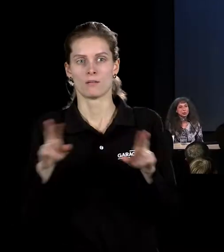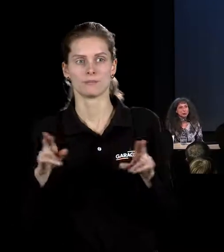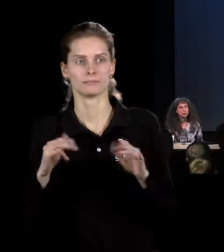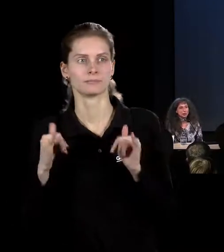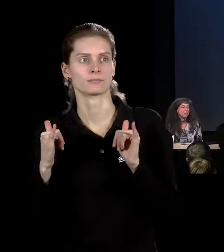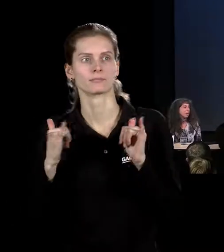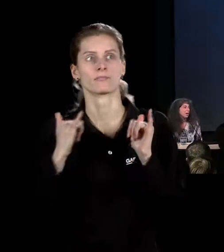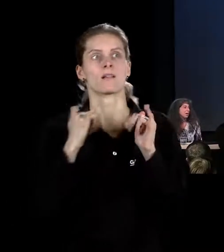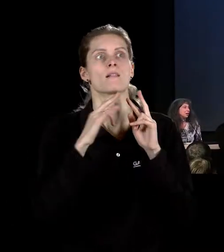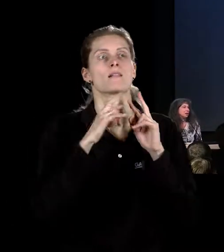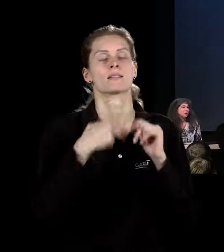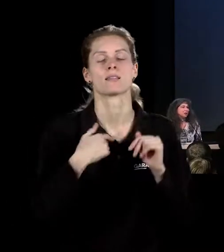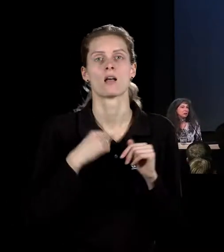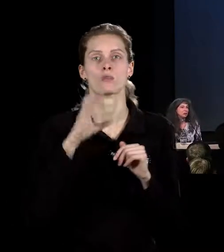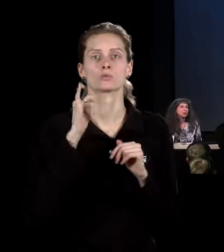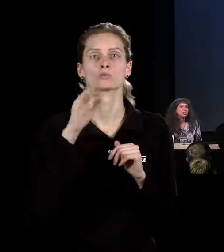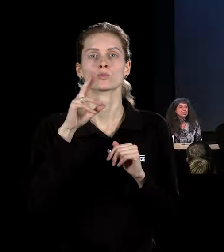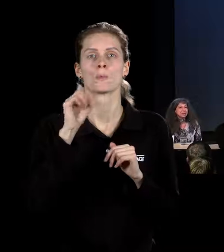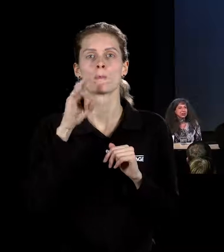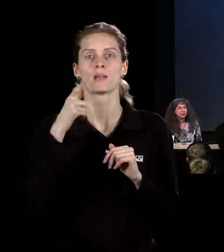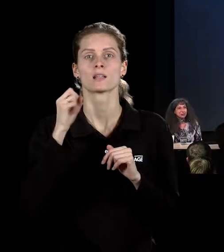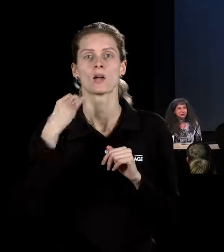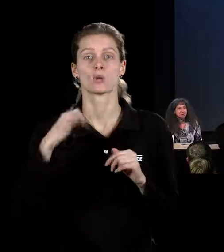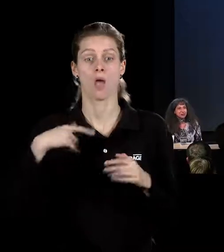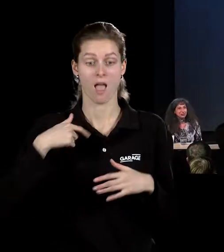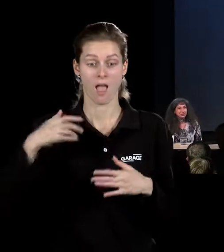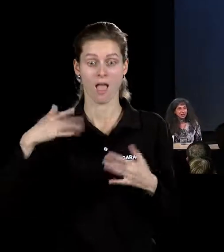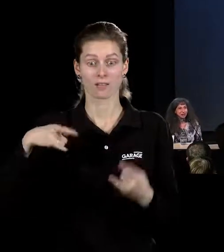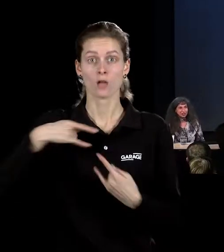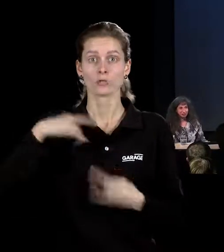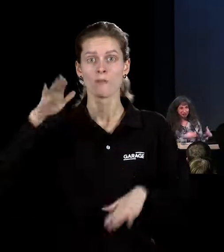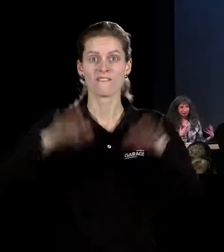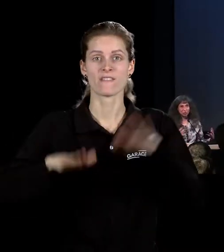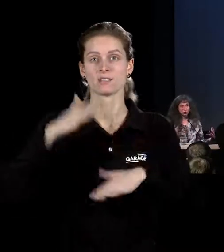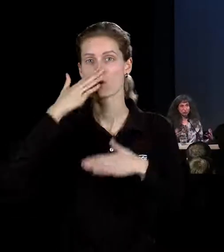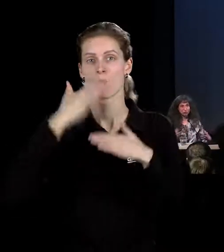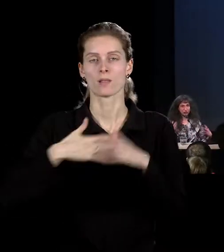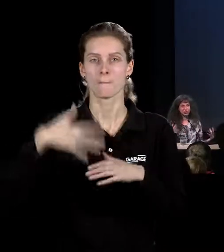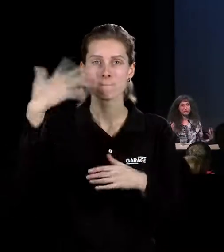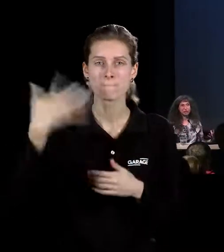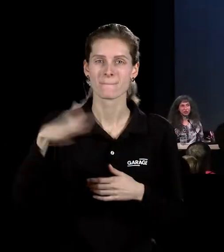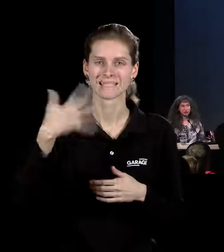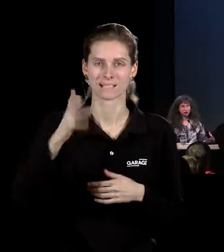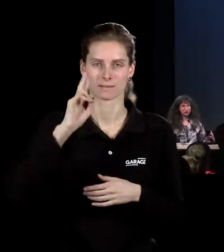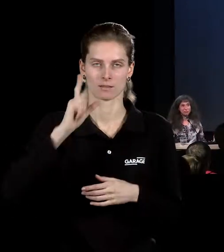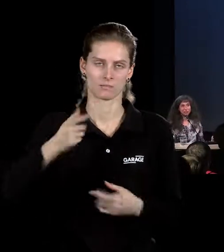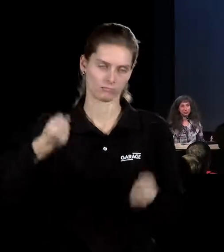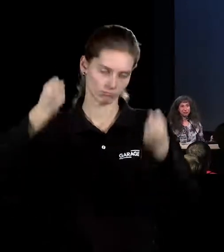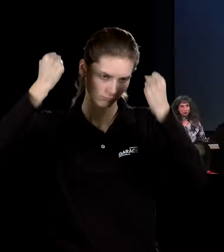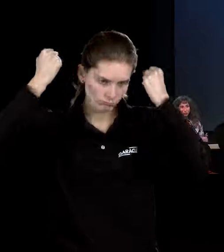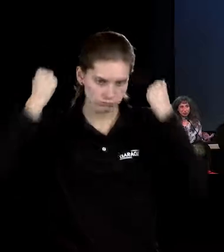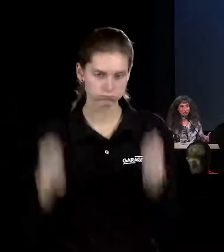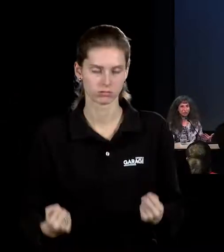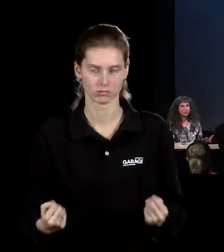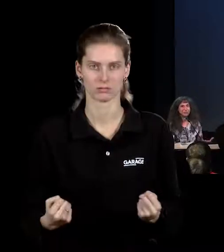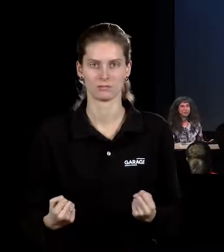американского супергероя, весил около 50 килограмм. Это невероятный, огромный, тяжеленный скафандр,